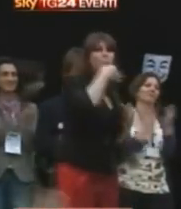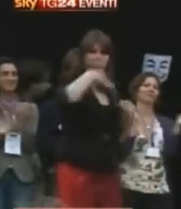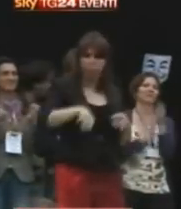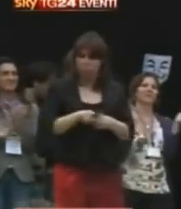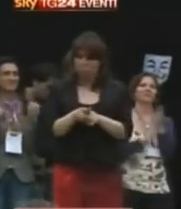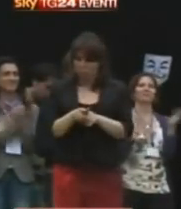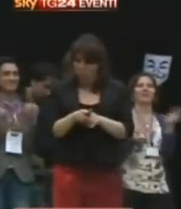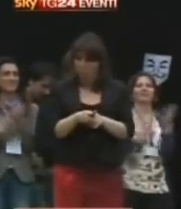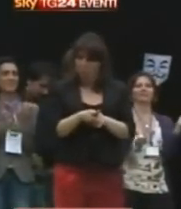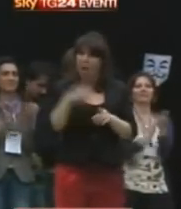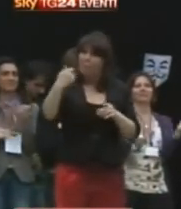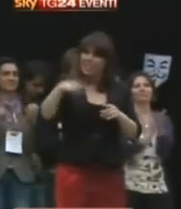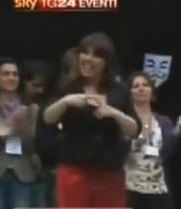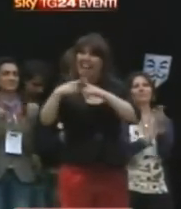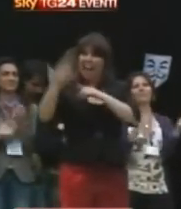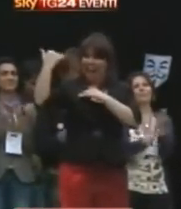E lui poi,